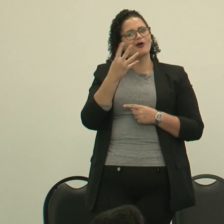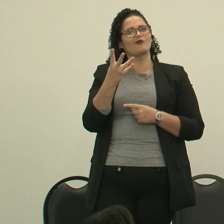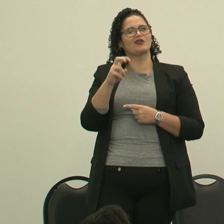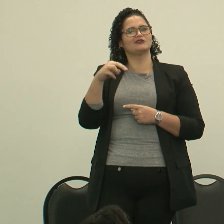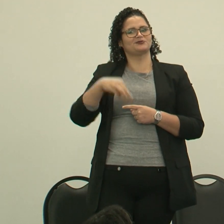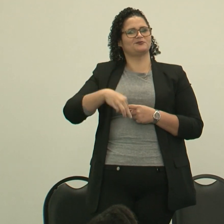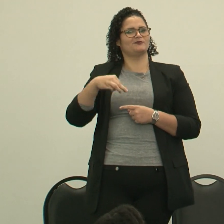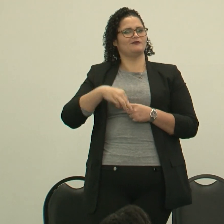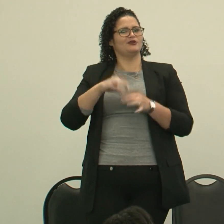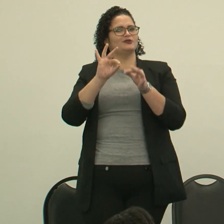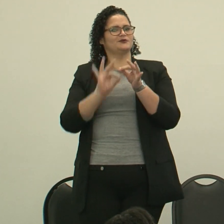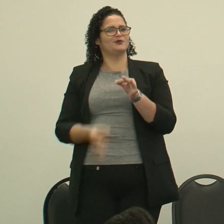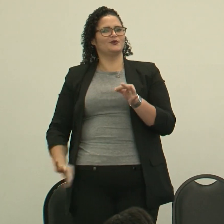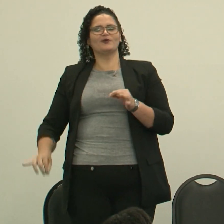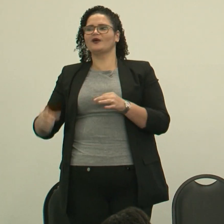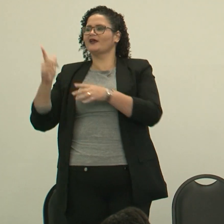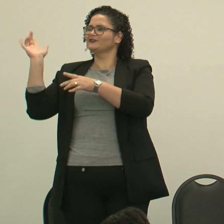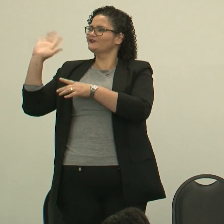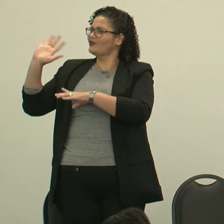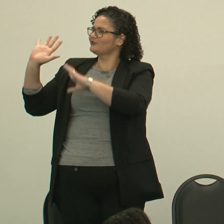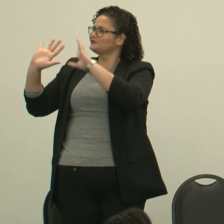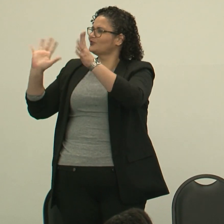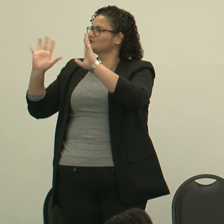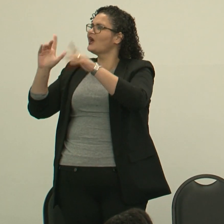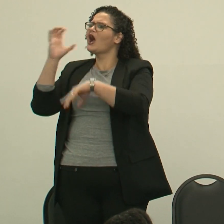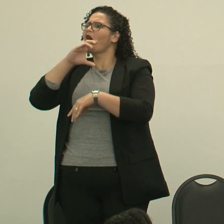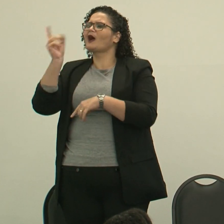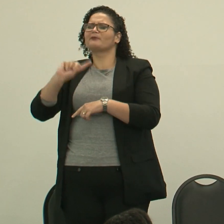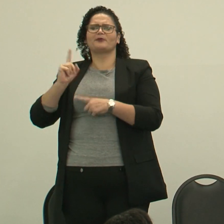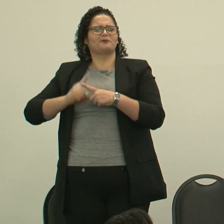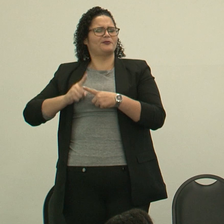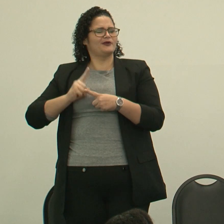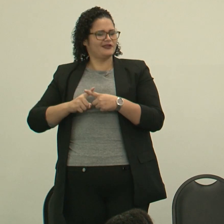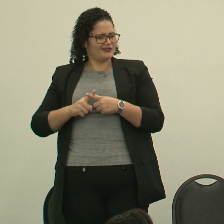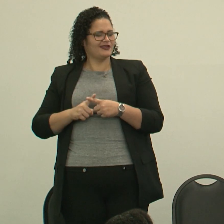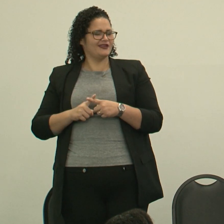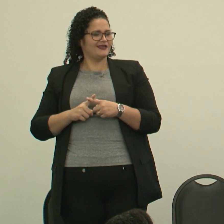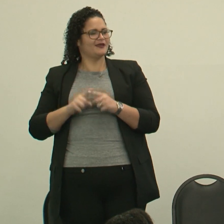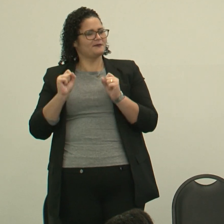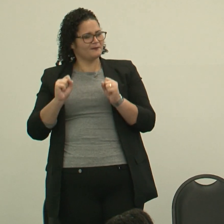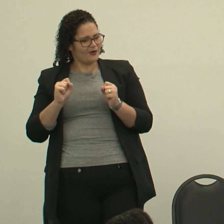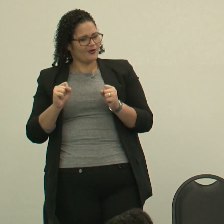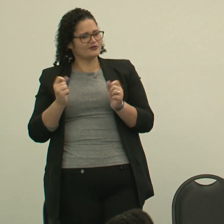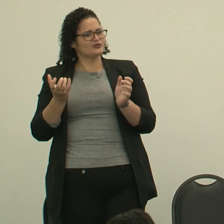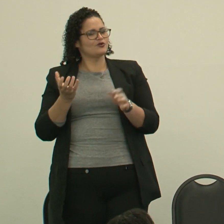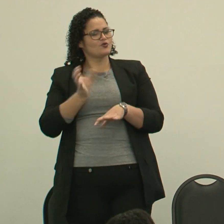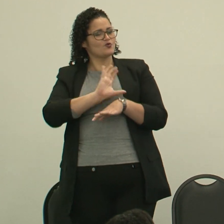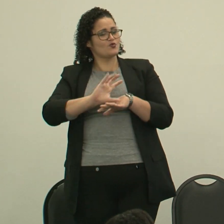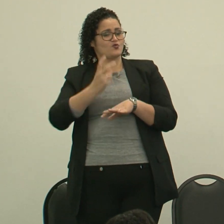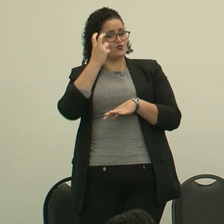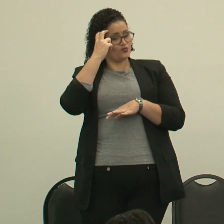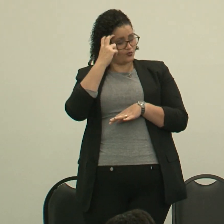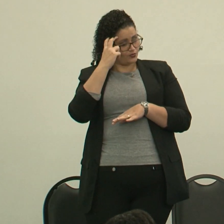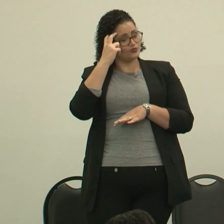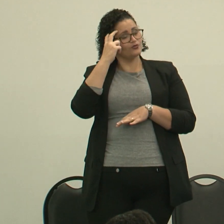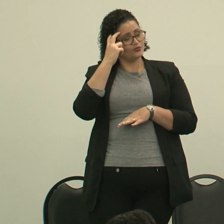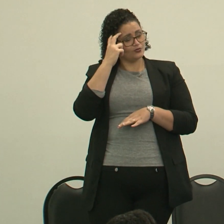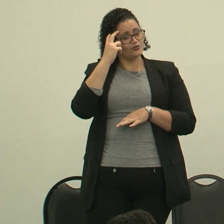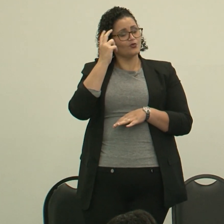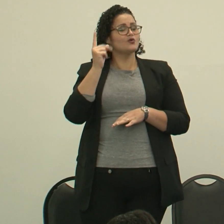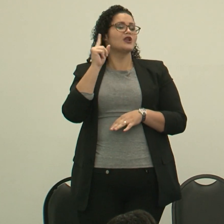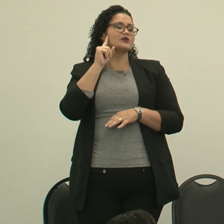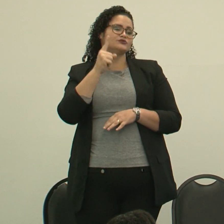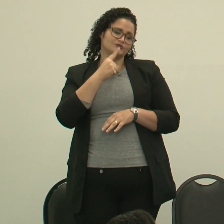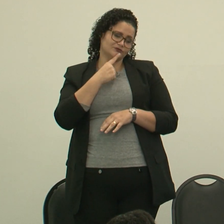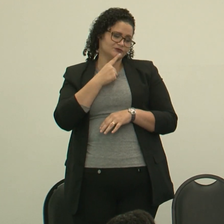45 minutos, em média, para se despedir? Por que isso não é rápido e tudo mais? Então, a gente poderia perguntar questões culturais mesmo, sobretudo como